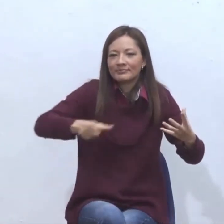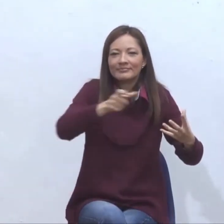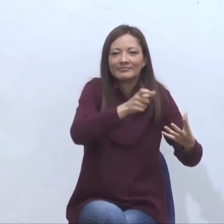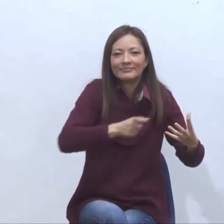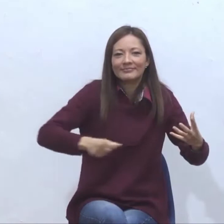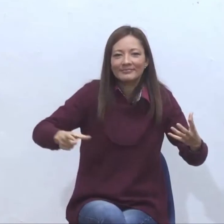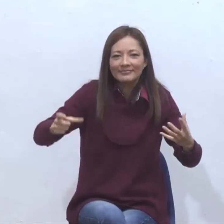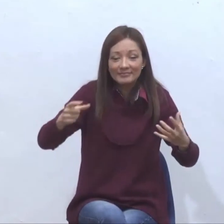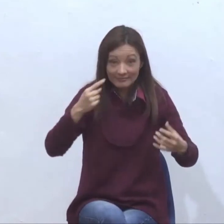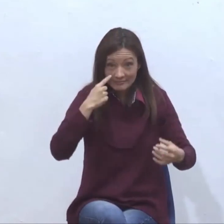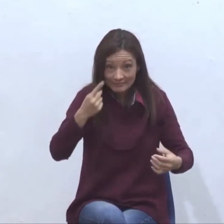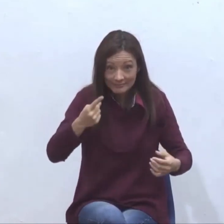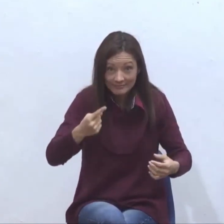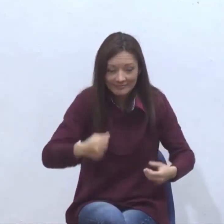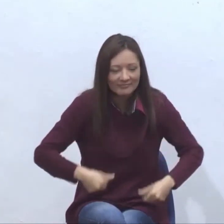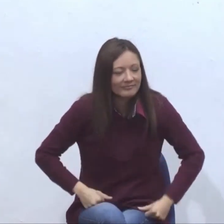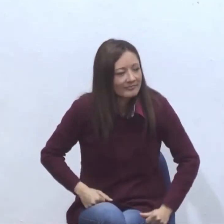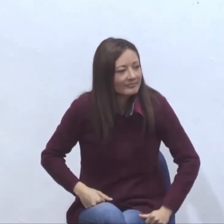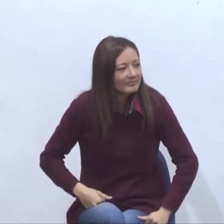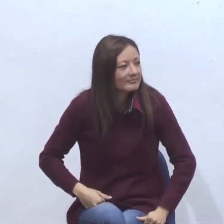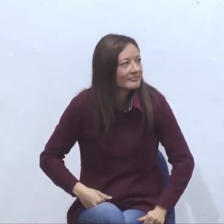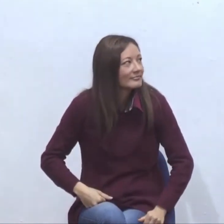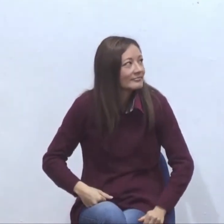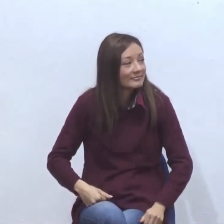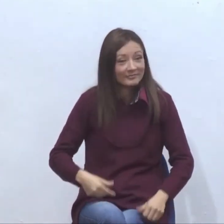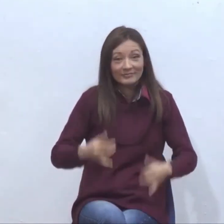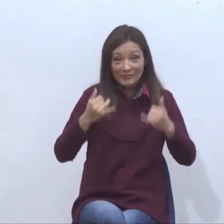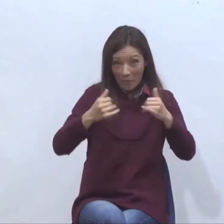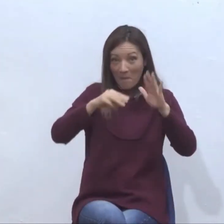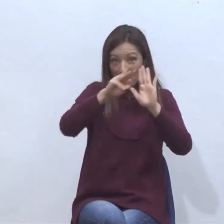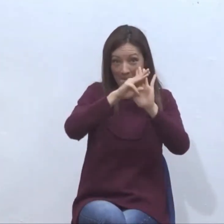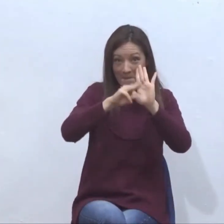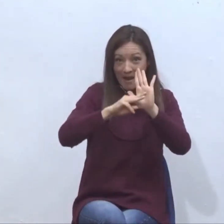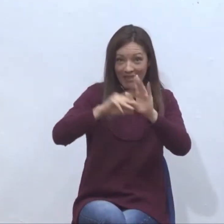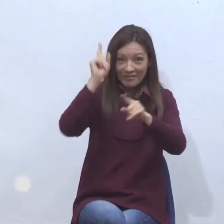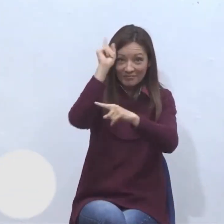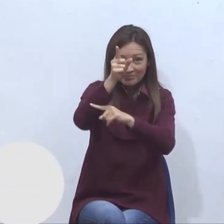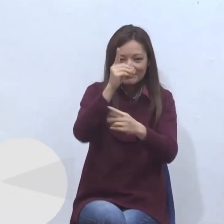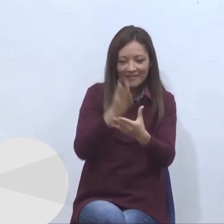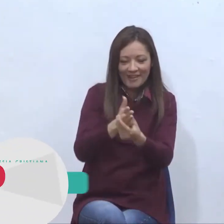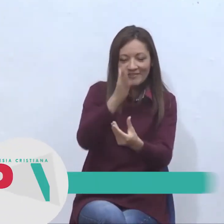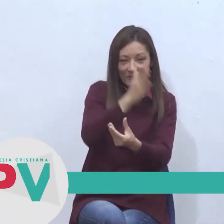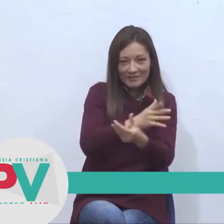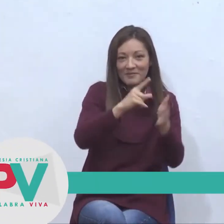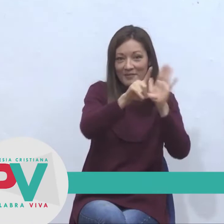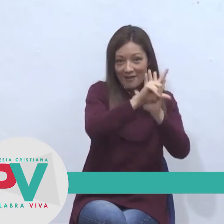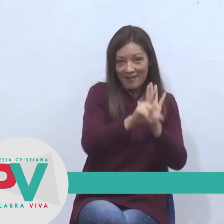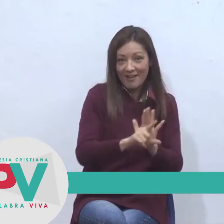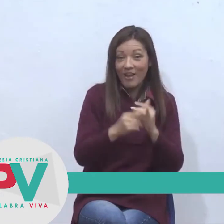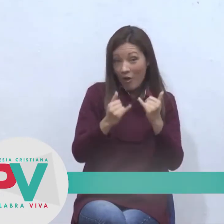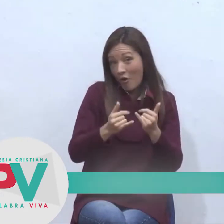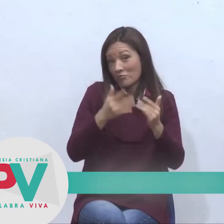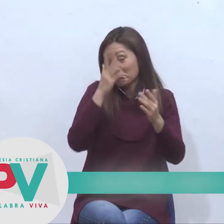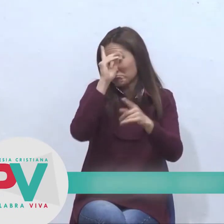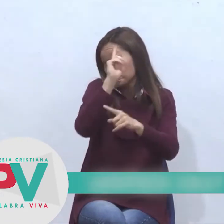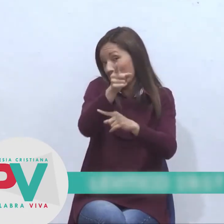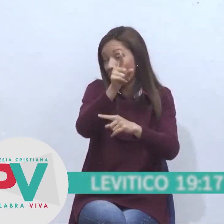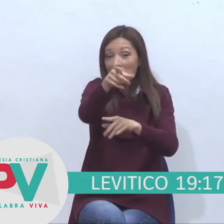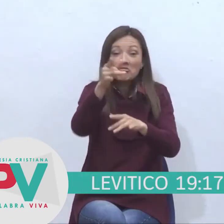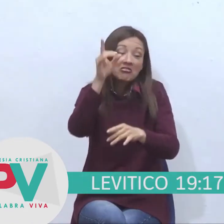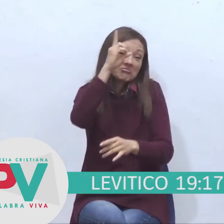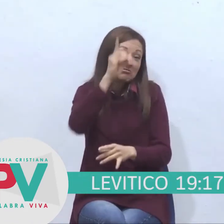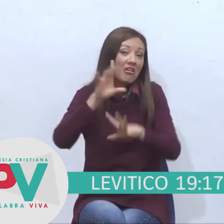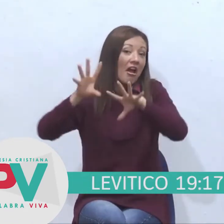Así que le voy a dar un mandato del Antiguo Testamento que está plasmado en la ley. Usted verá si lo toma o no.